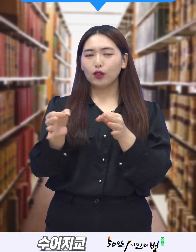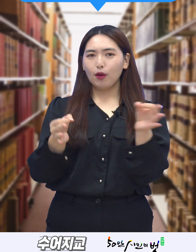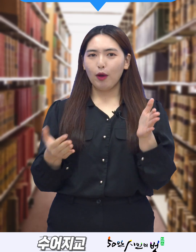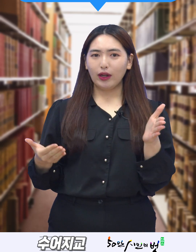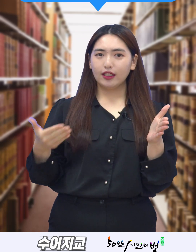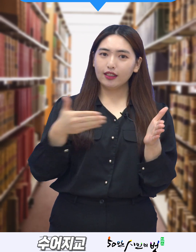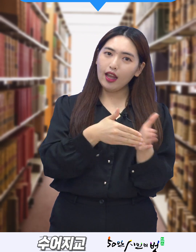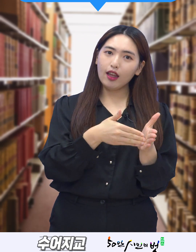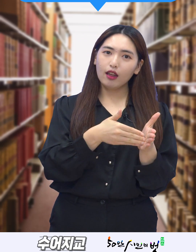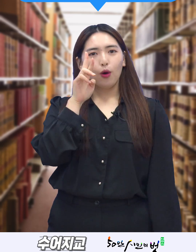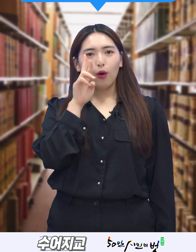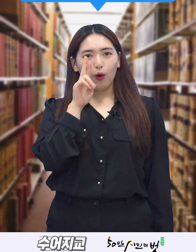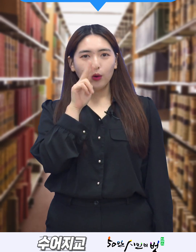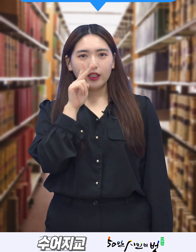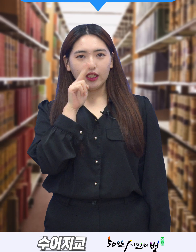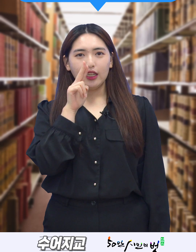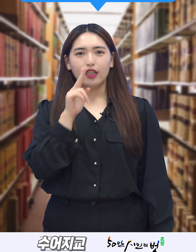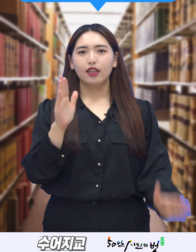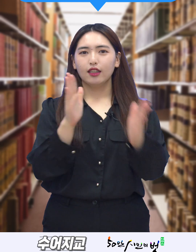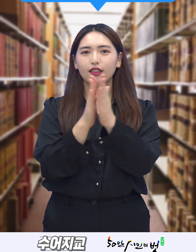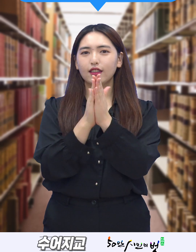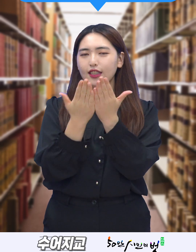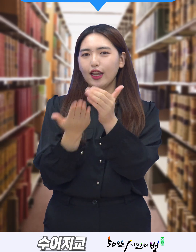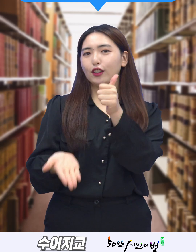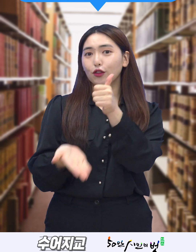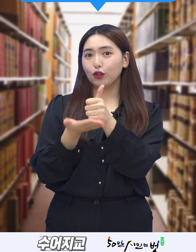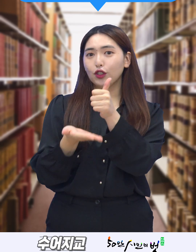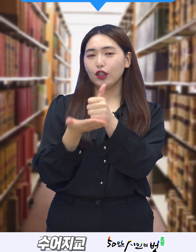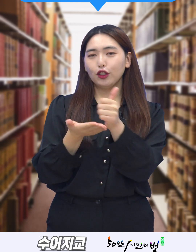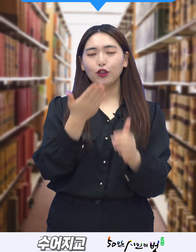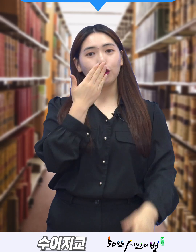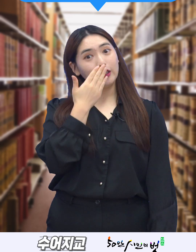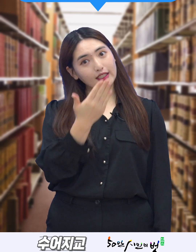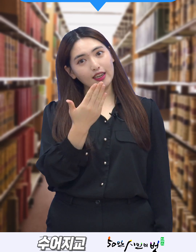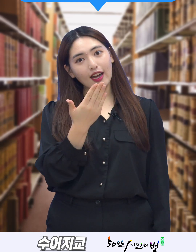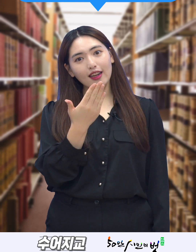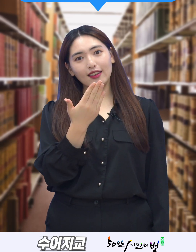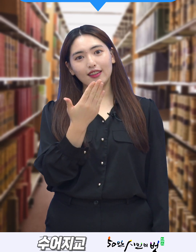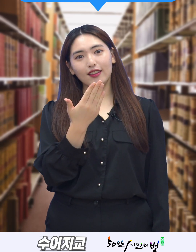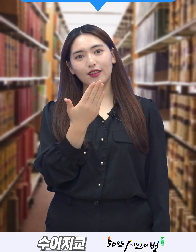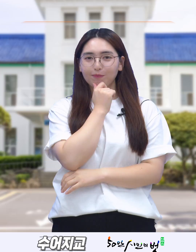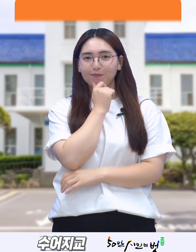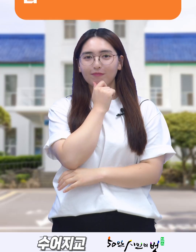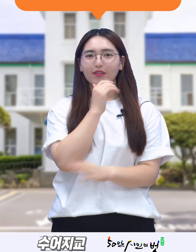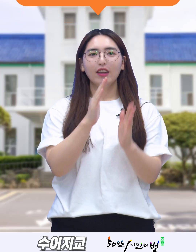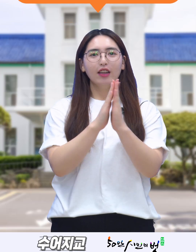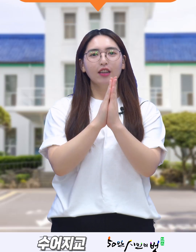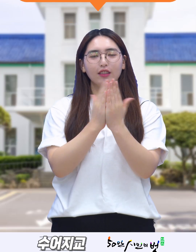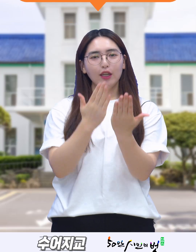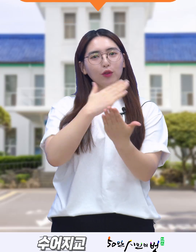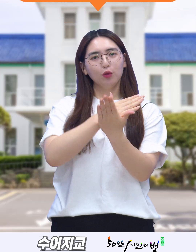서점에 왔는데 혹시 책 추천해 줄 수 있을까? 책